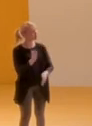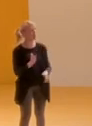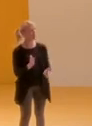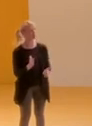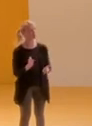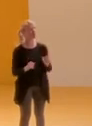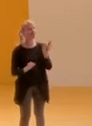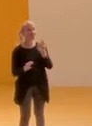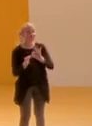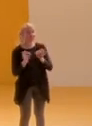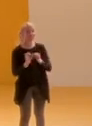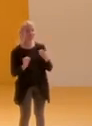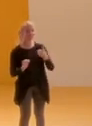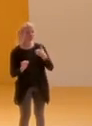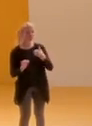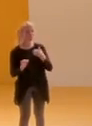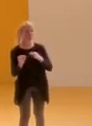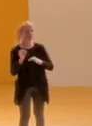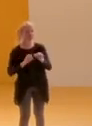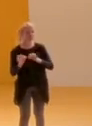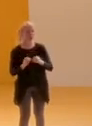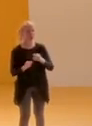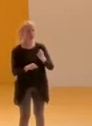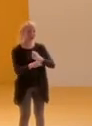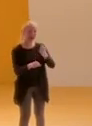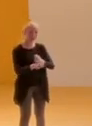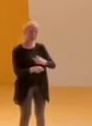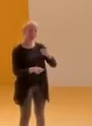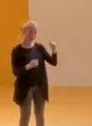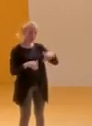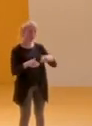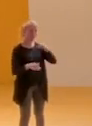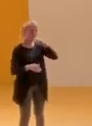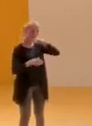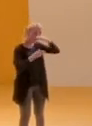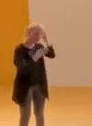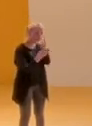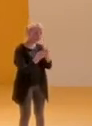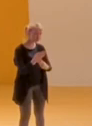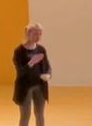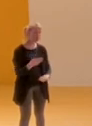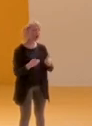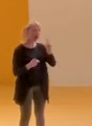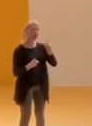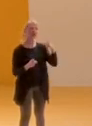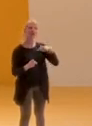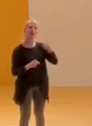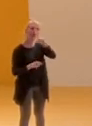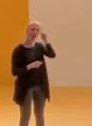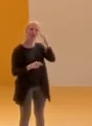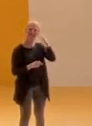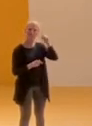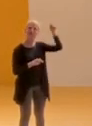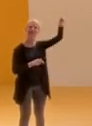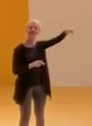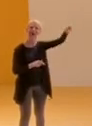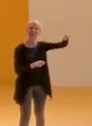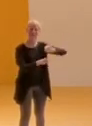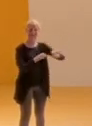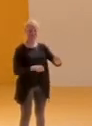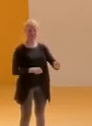niektóre kamienie mogły nawet gdzieś zatonąć a ludzie wiedzieli że one były w związku z tym można uznać że nadal